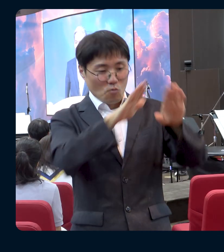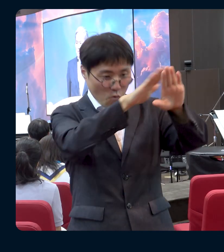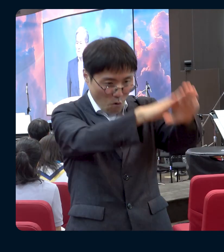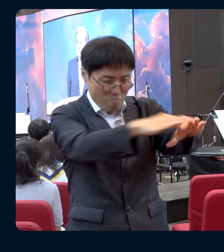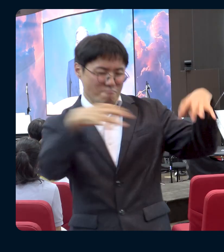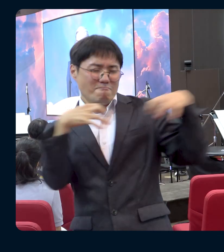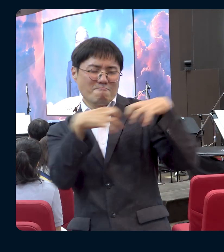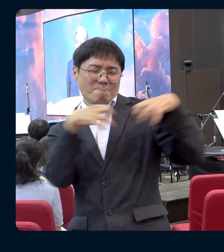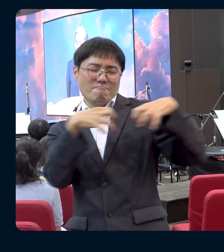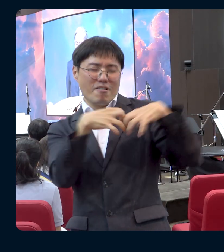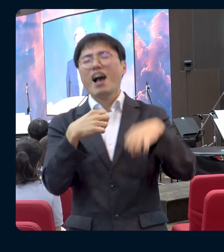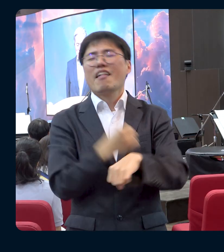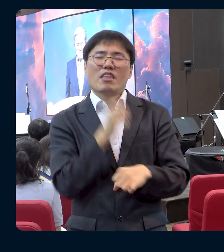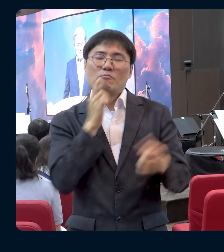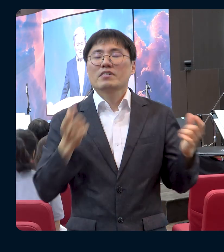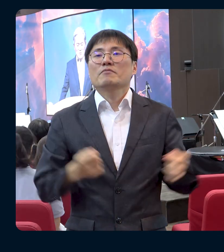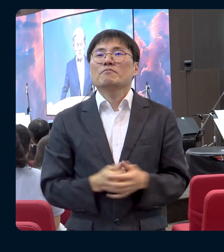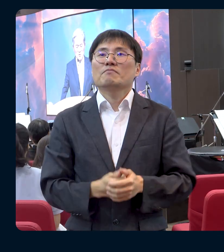싸운 것이다 하는 거죠.